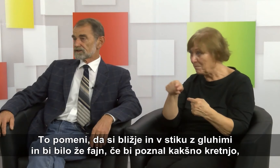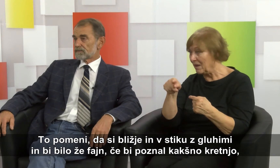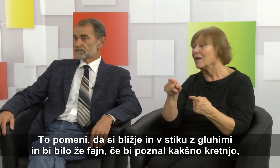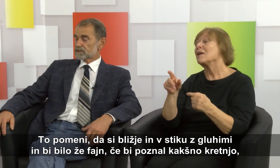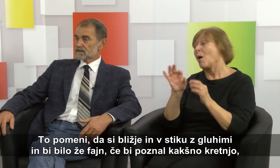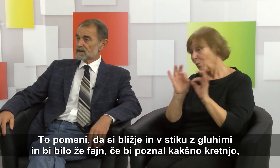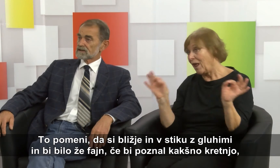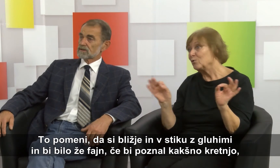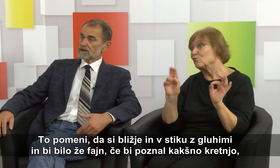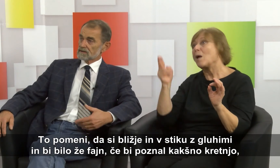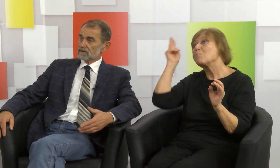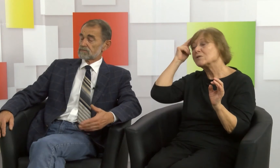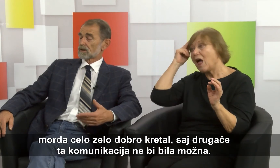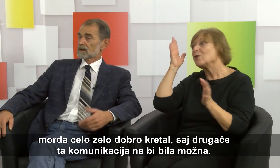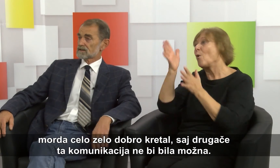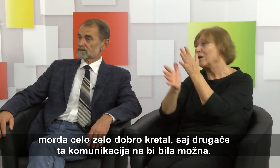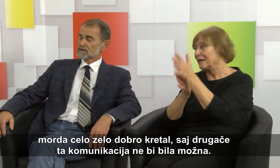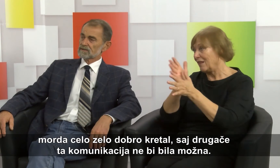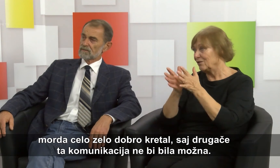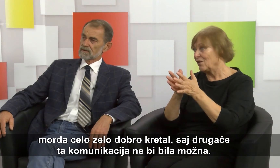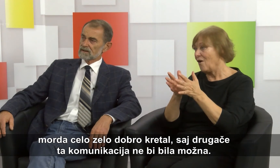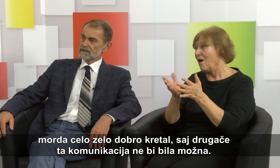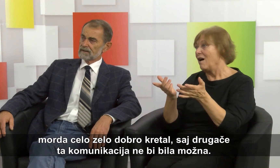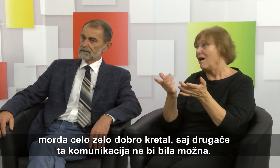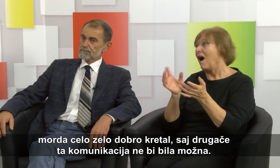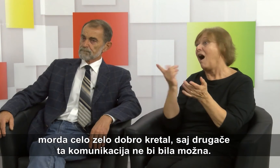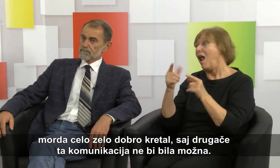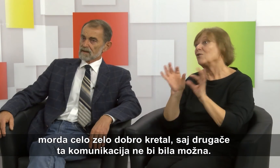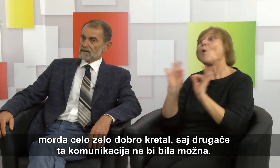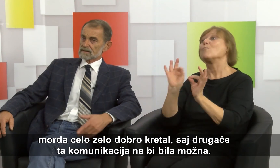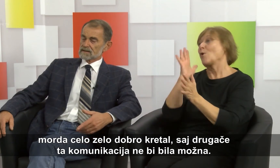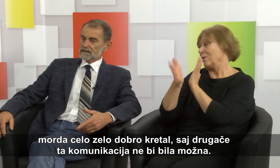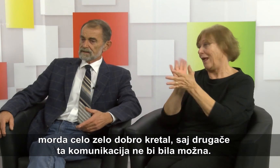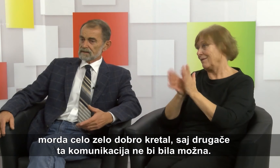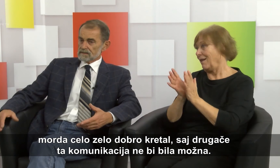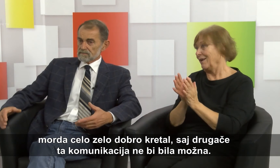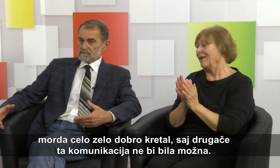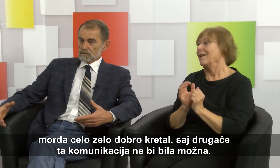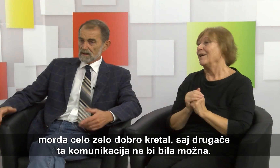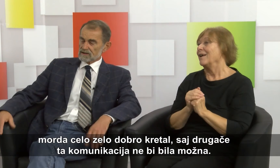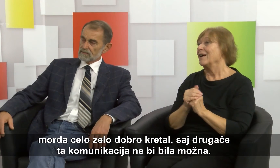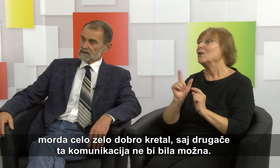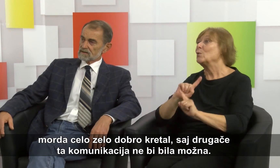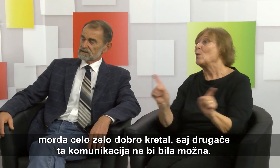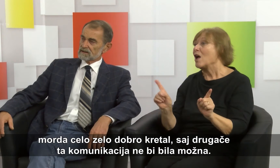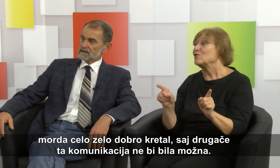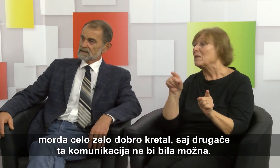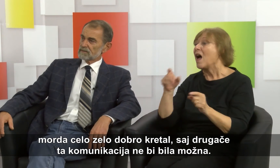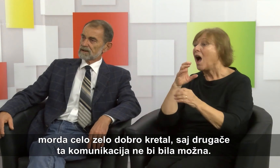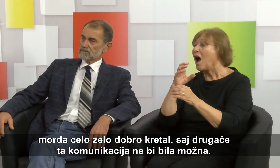če bi poznali kakšno kretno, morda celo zelo dobro kretali. Sej drugače bi ta komunikacija ne bila